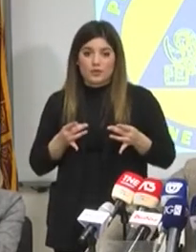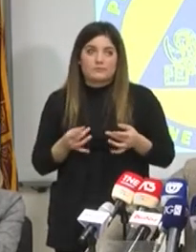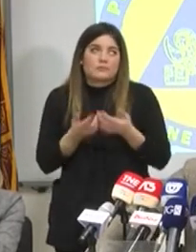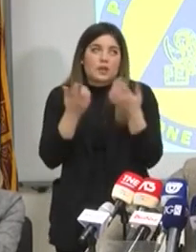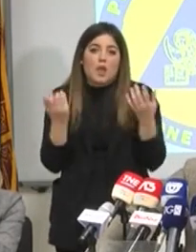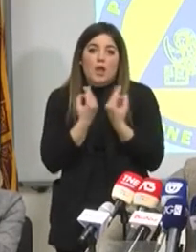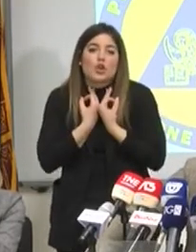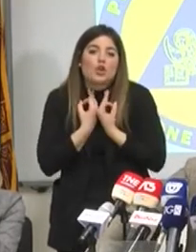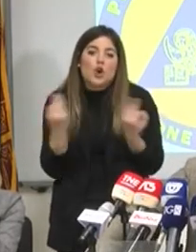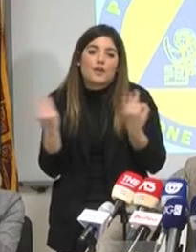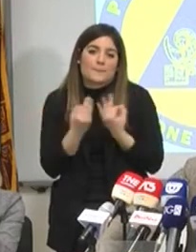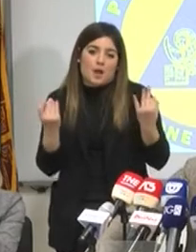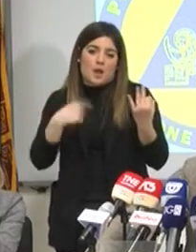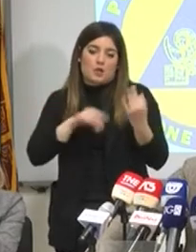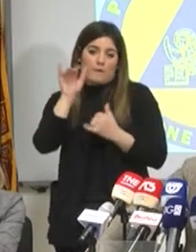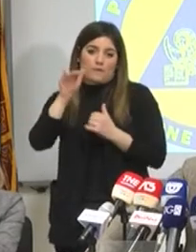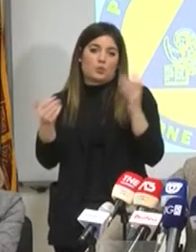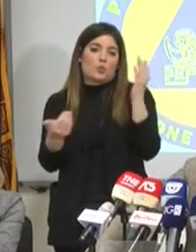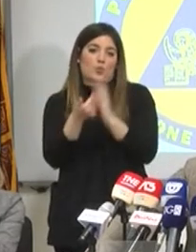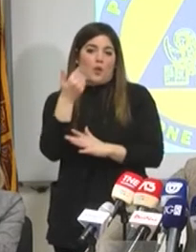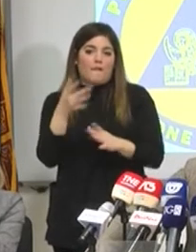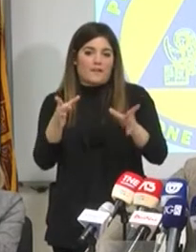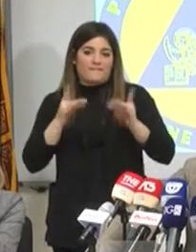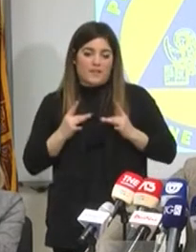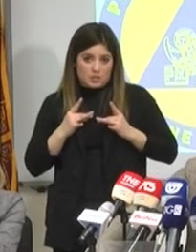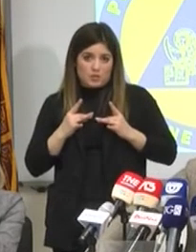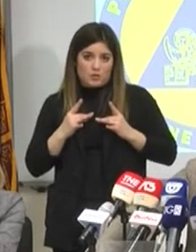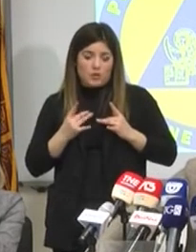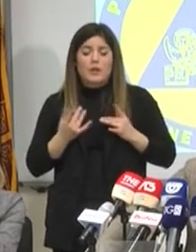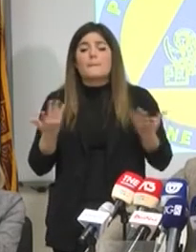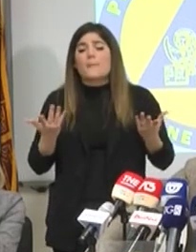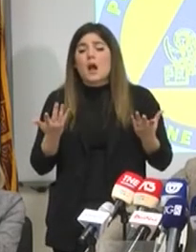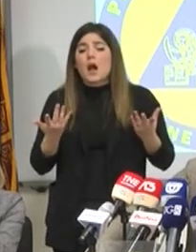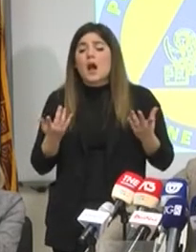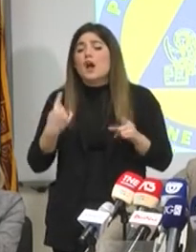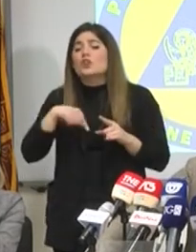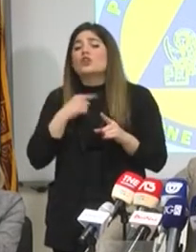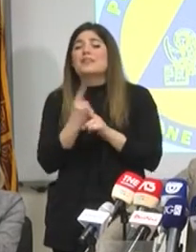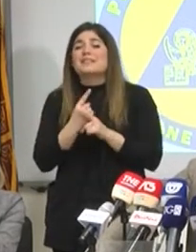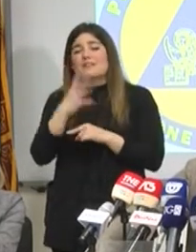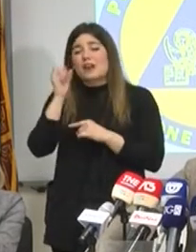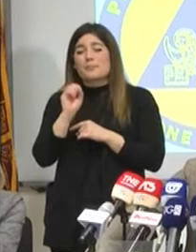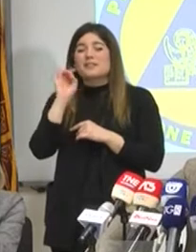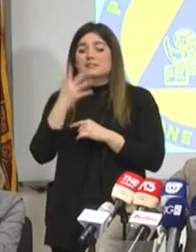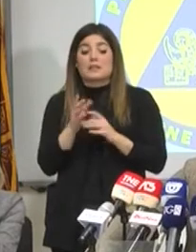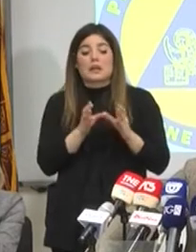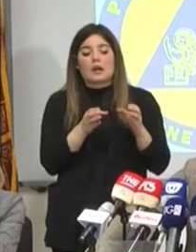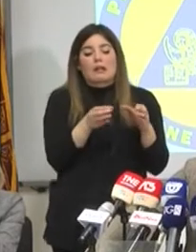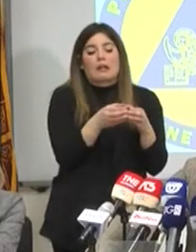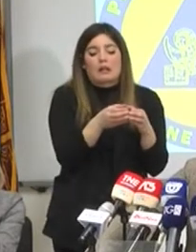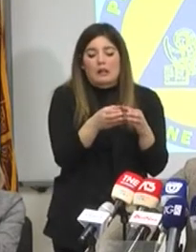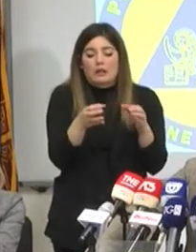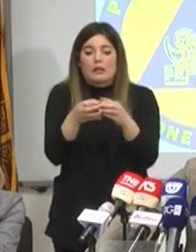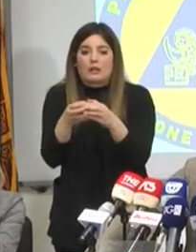delle nuove infezioni. La vera sfida è capire se saranno piccoli cluster, contenuti, diciamo, fra virgolette, brutto